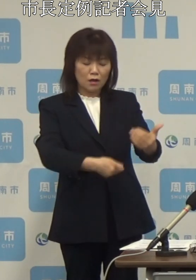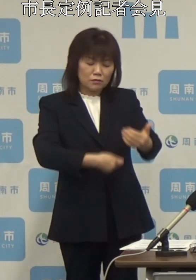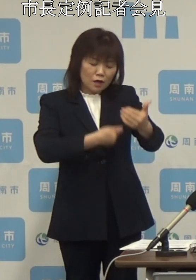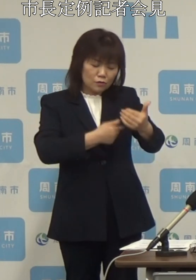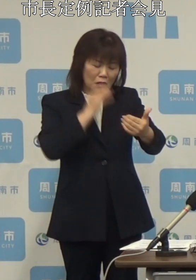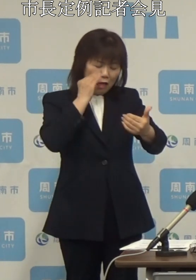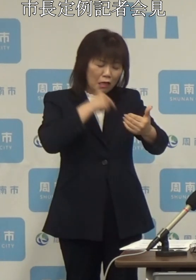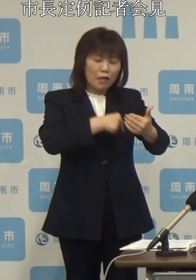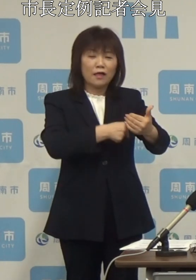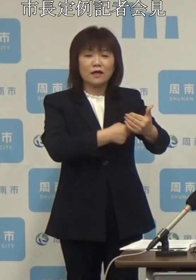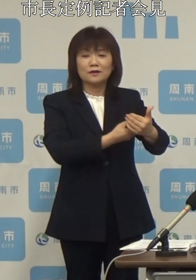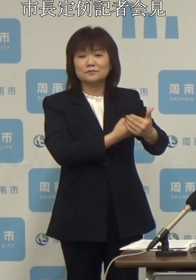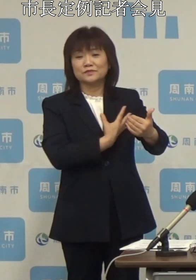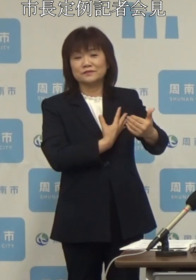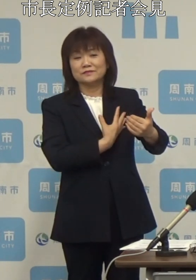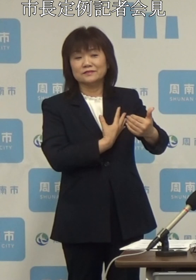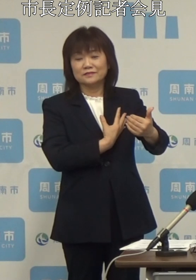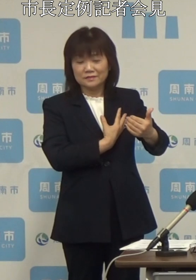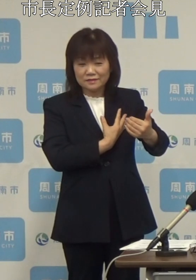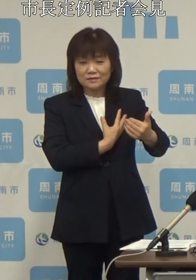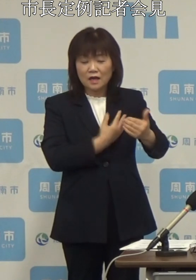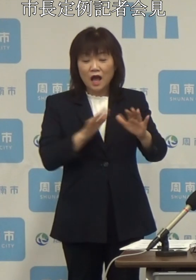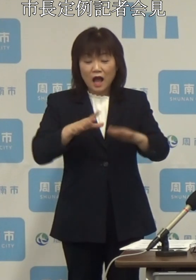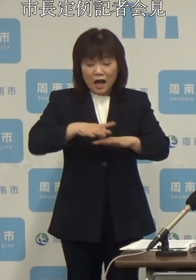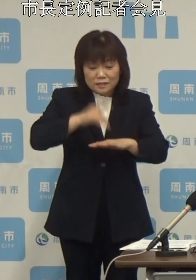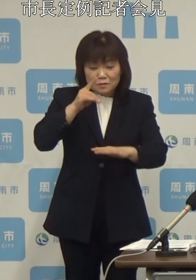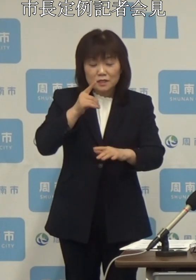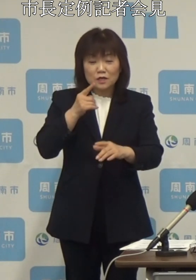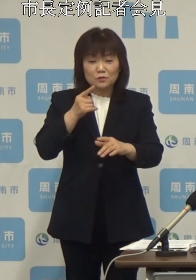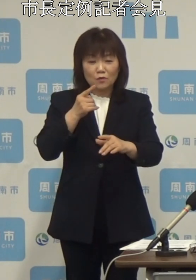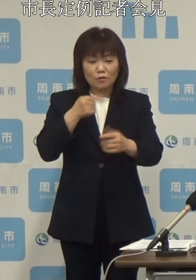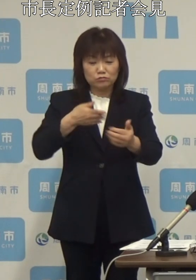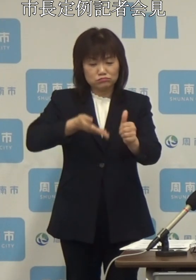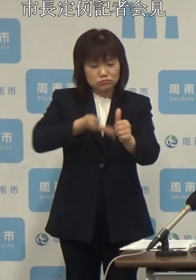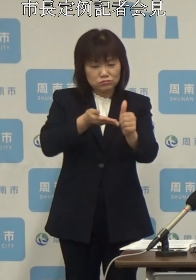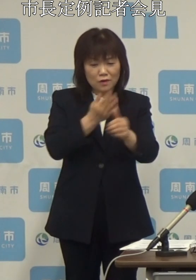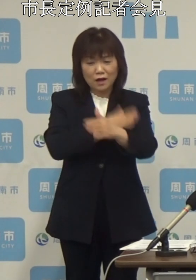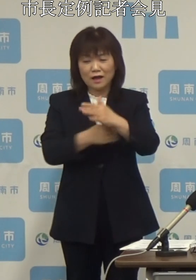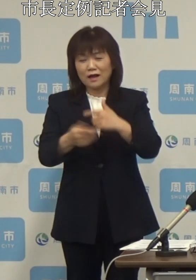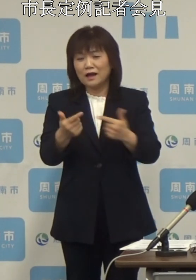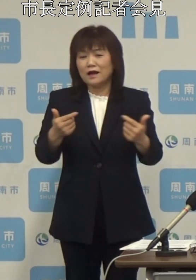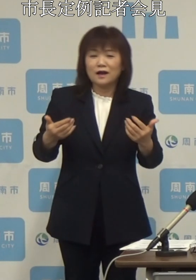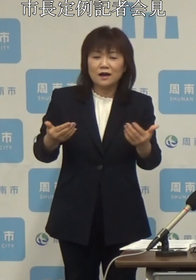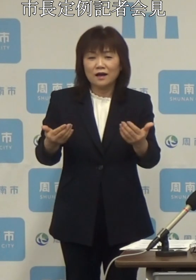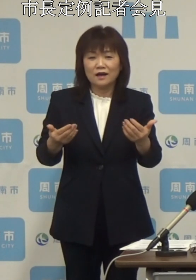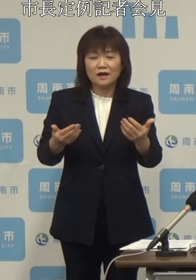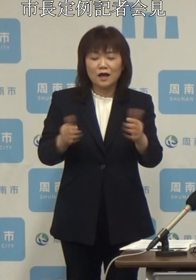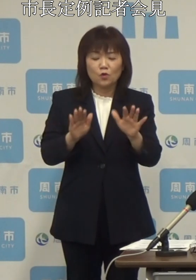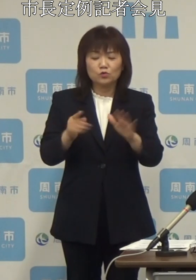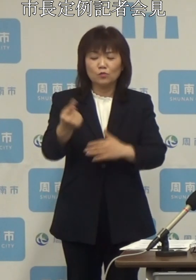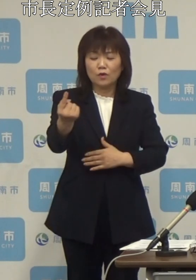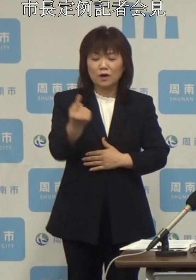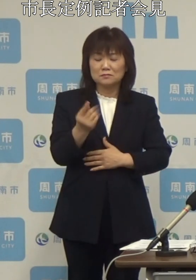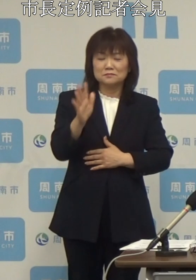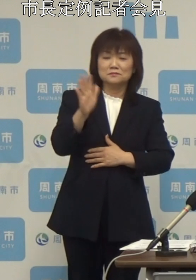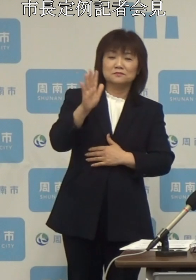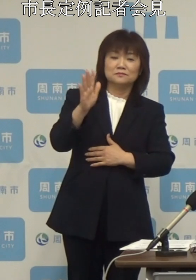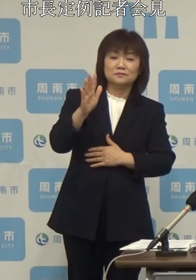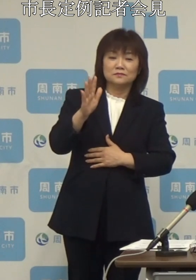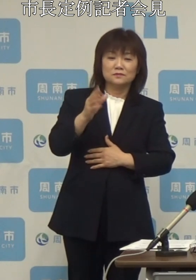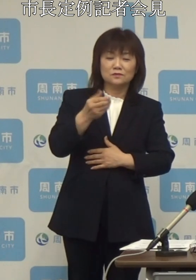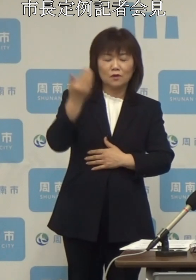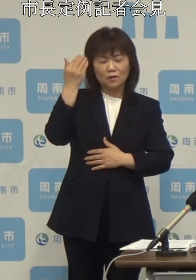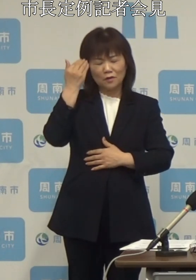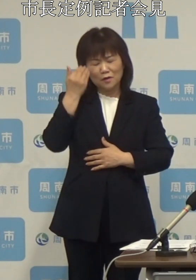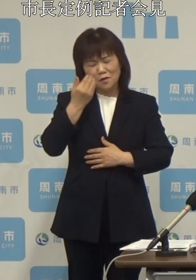しても泣いてしまうとか、初めての育児でどうしたらいいかわからない、また子どもが寄ってきてくれないなどの